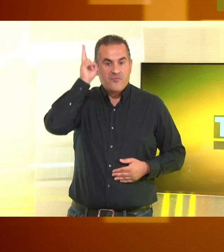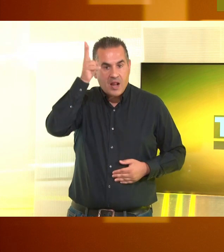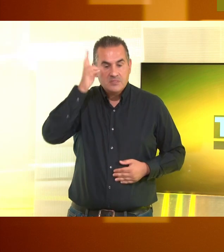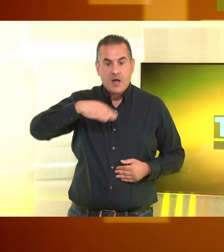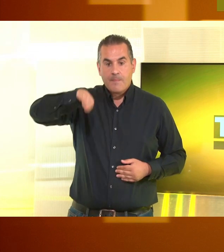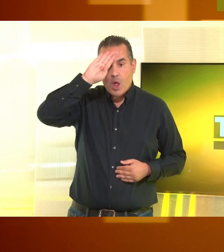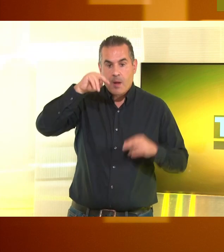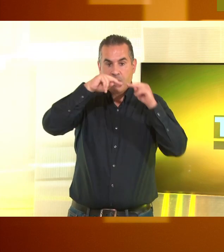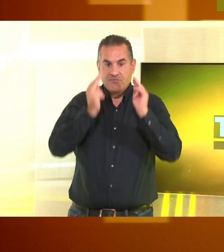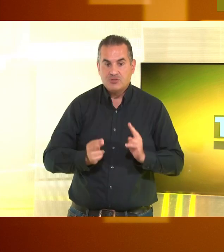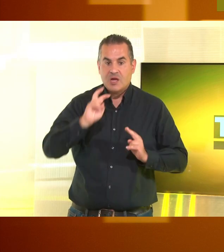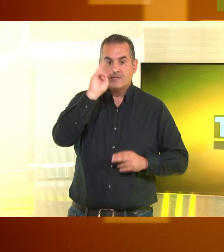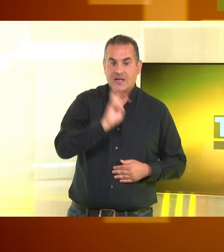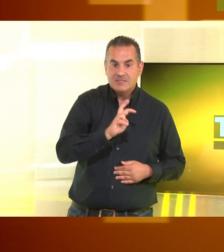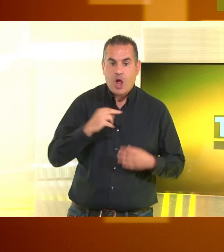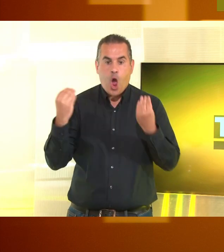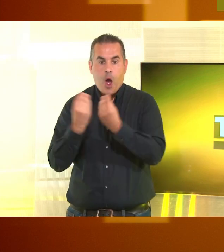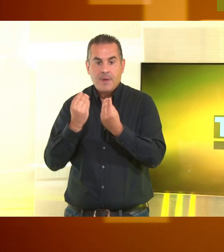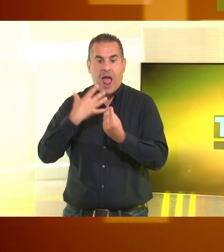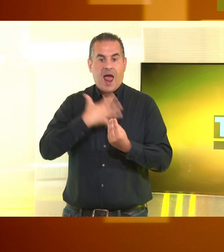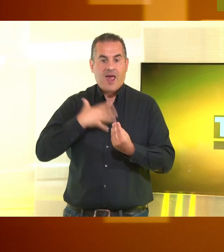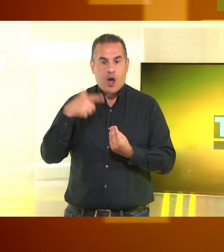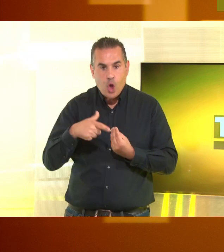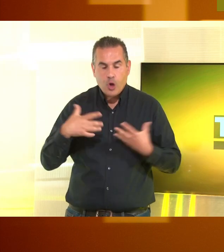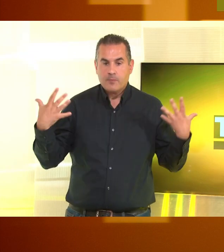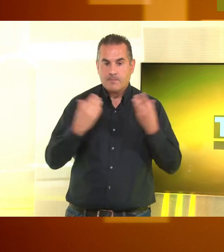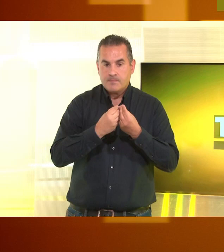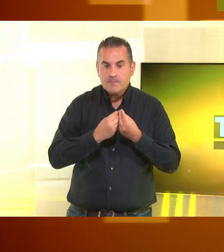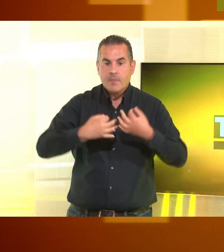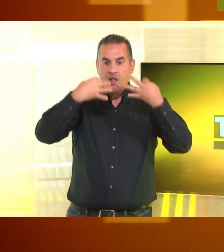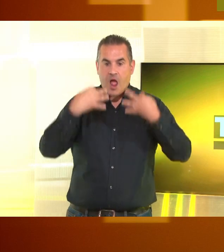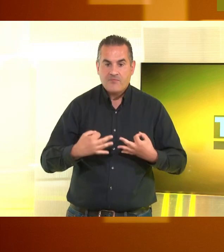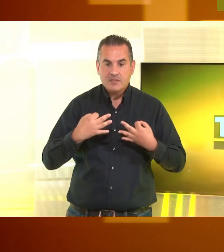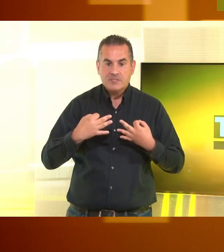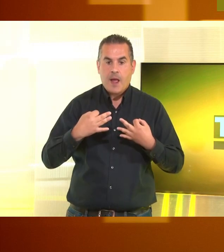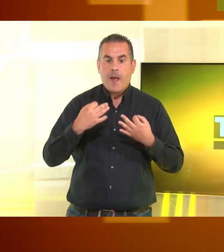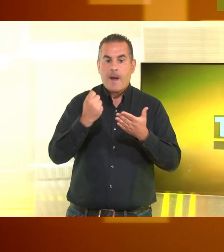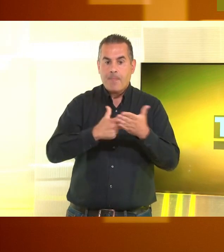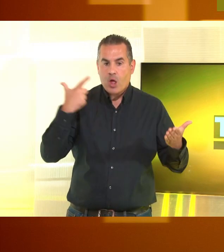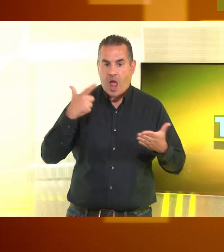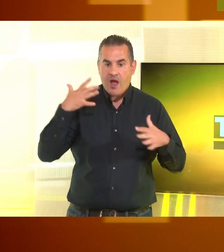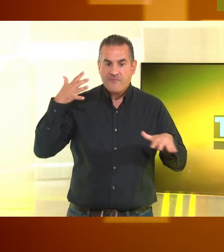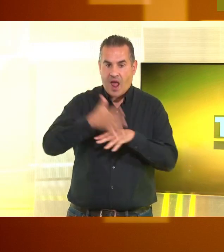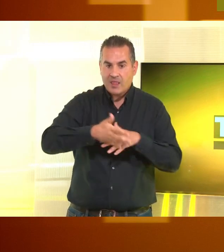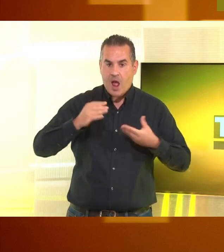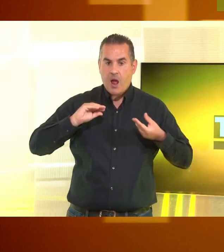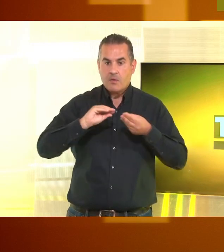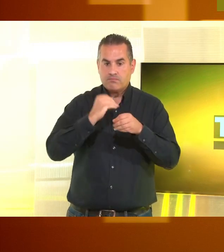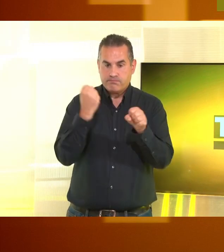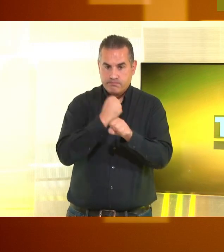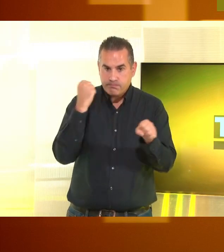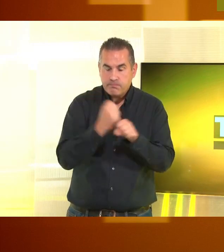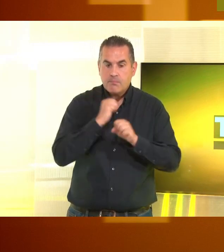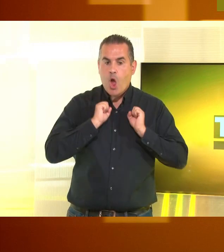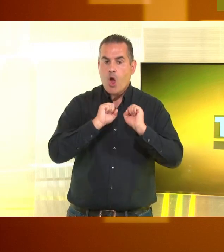I finanzieri del Comando Provinciale di Sassari e della Compagnia di Alghero hanno effettuato un importante intervento operativo per contrastare l'illecita vendita di capi